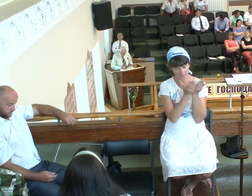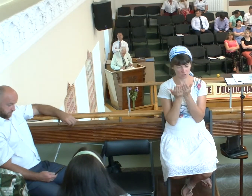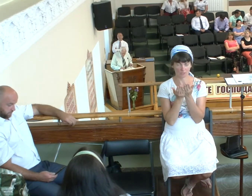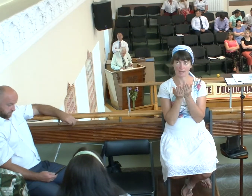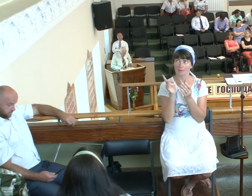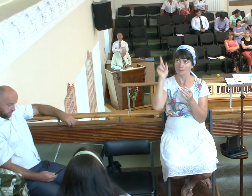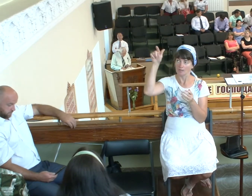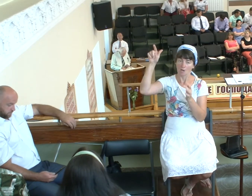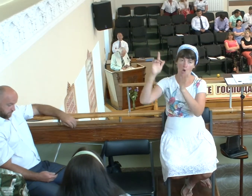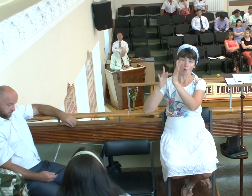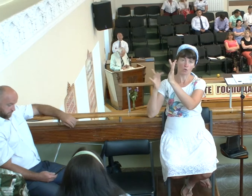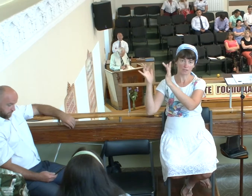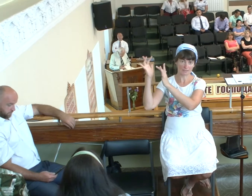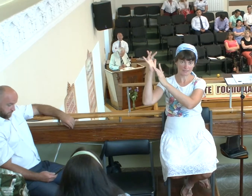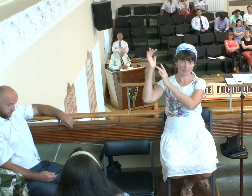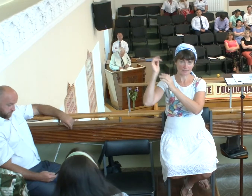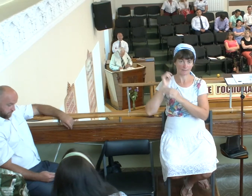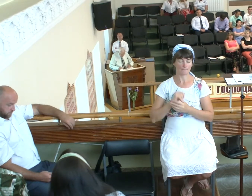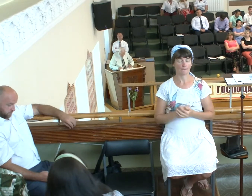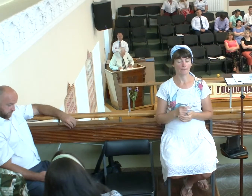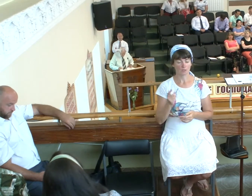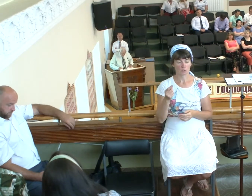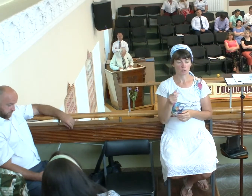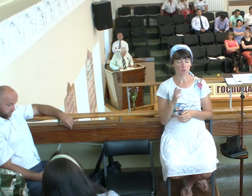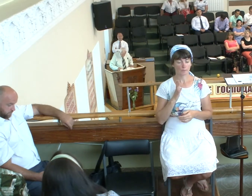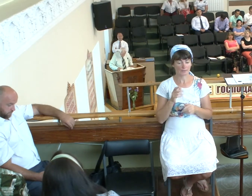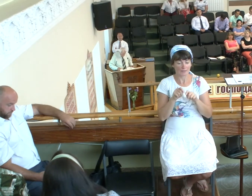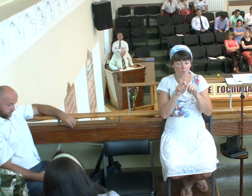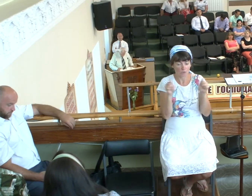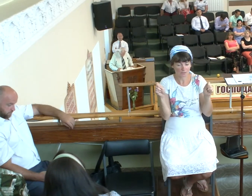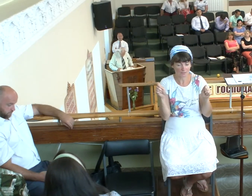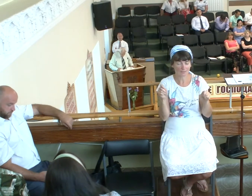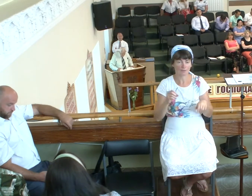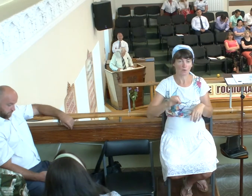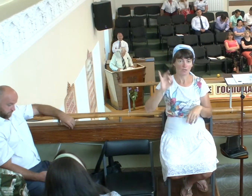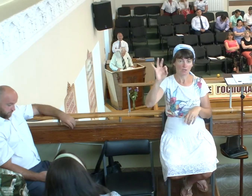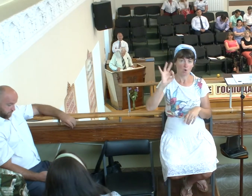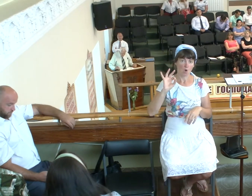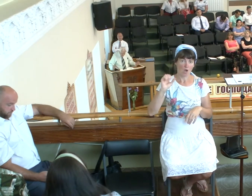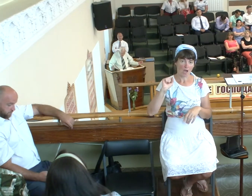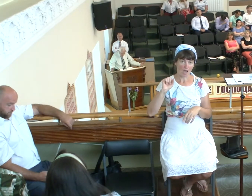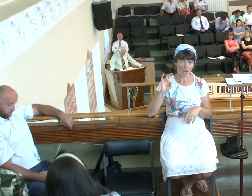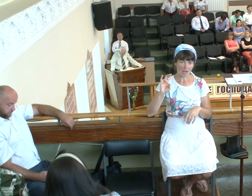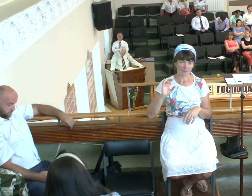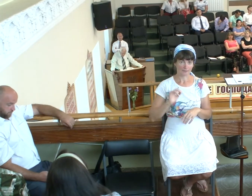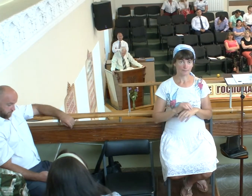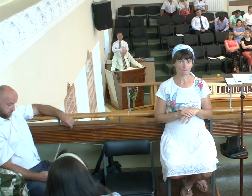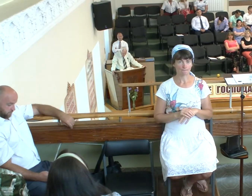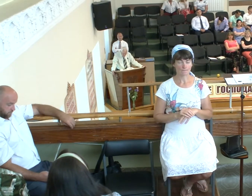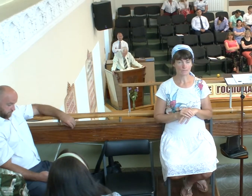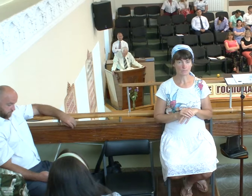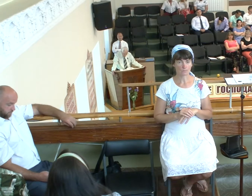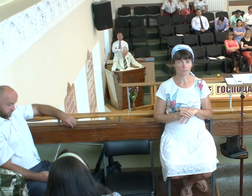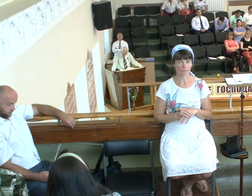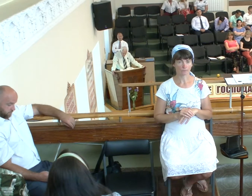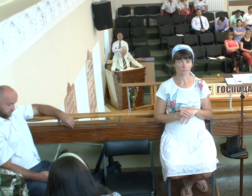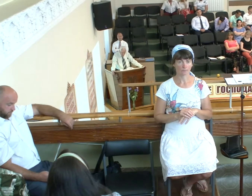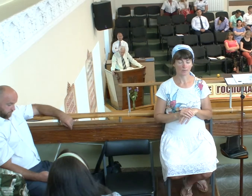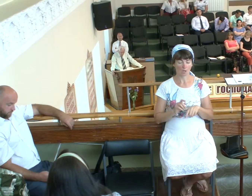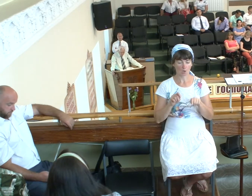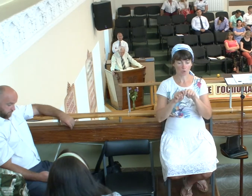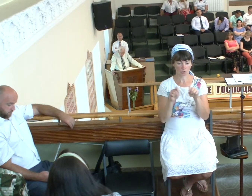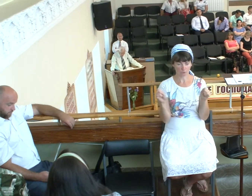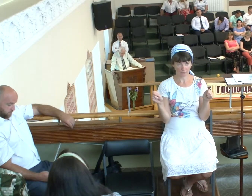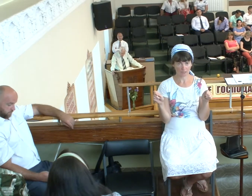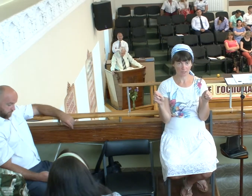нем, что говорит, что было открыто Иоанну, мы читаем Откровение об Иисусе Христе.